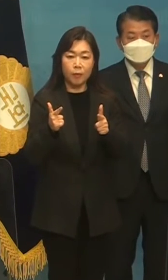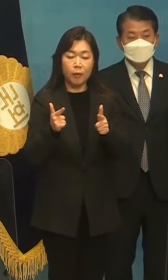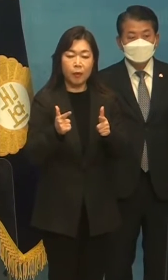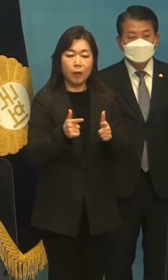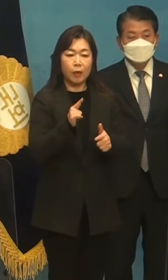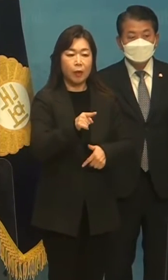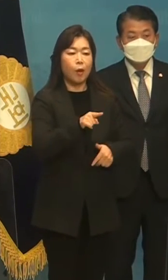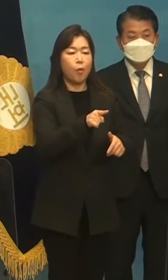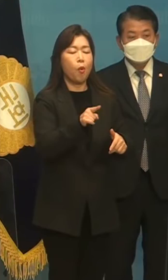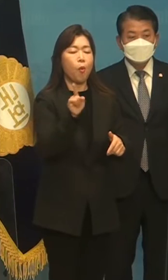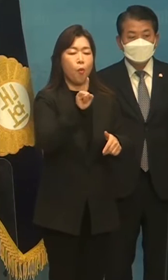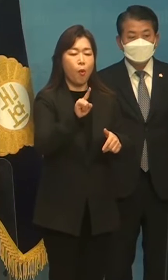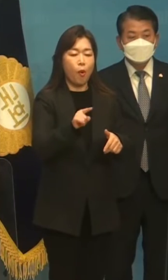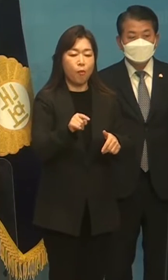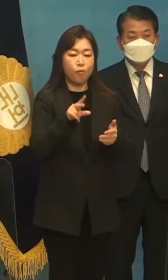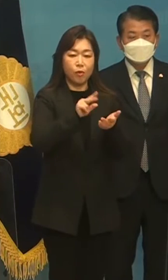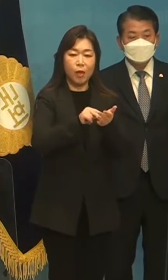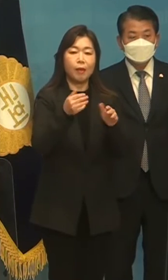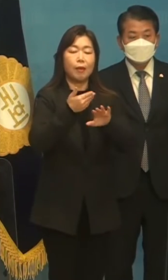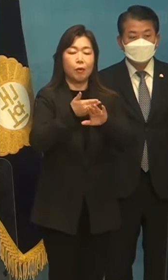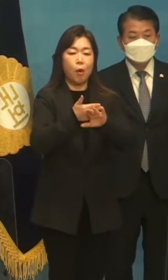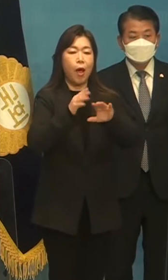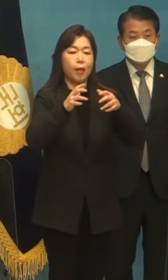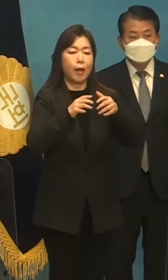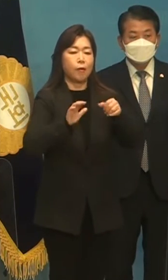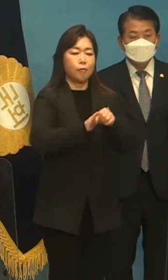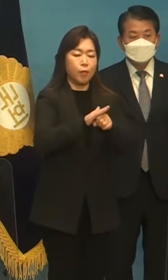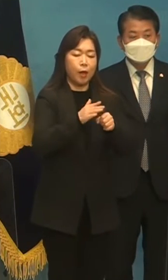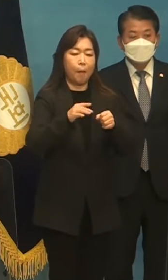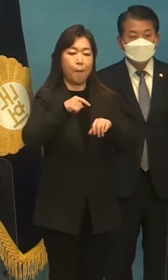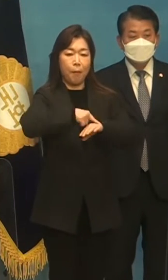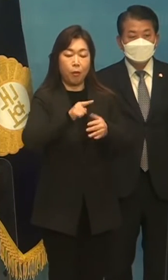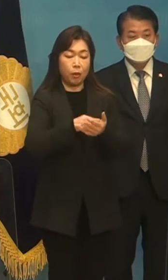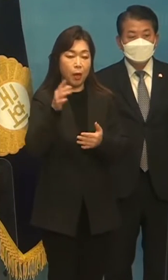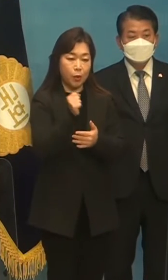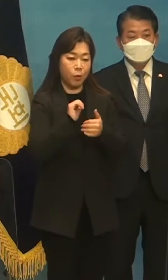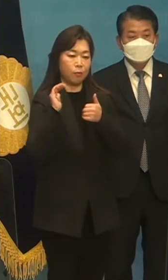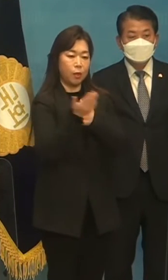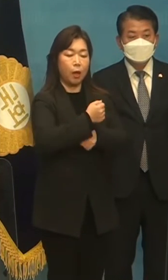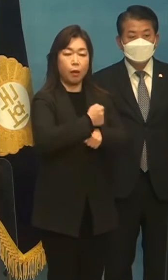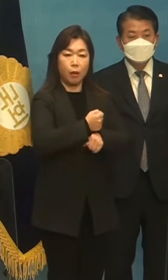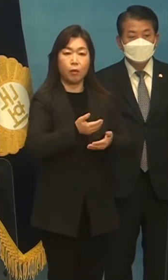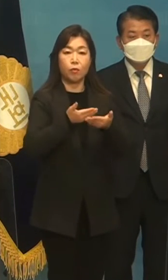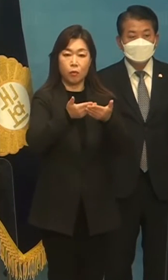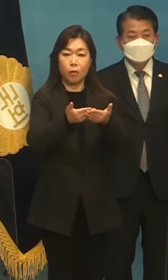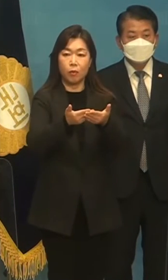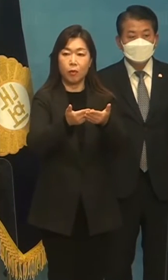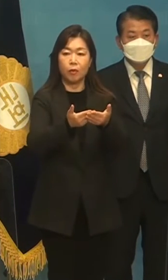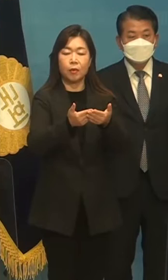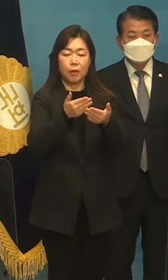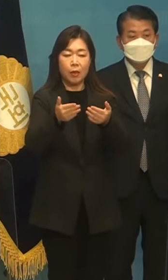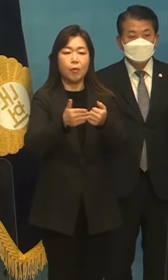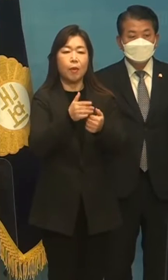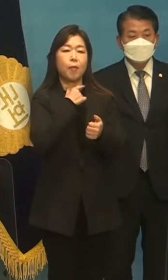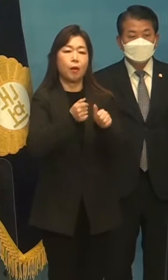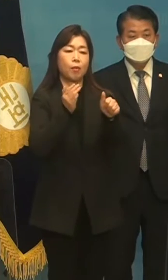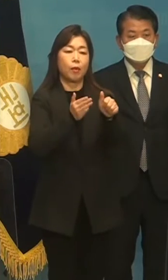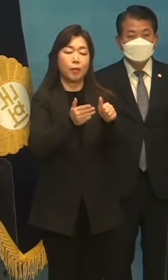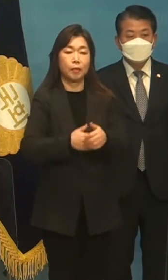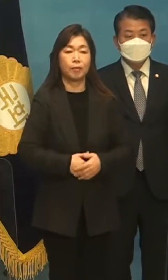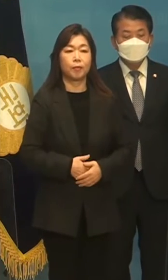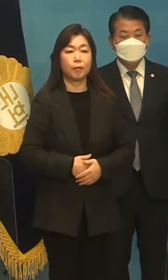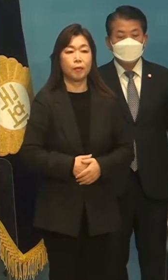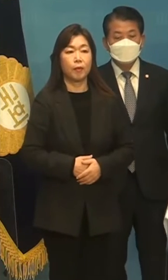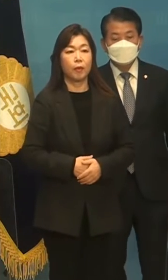자기의 문제를 떠나서 후보의 정신으로 나갈 수 있는 그러한 자리가 되기를 바라겠습니다.